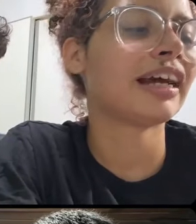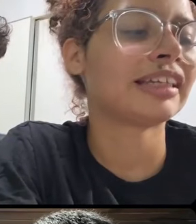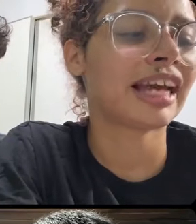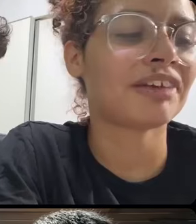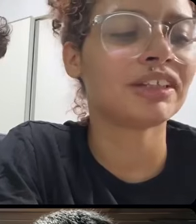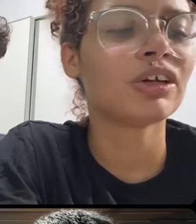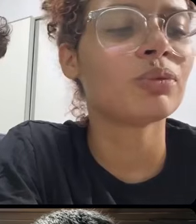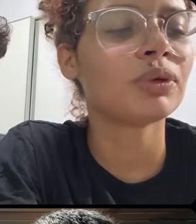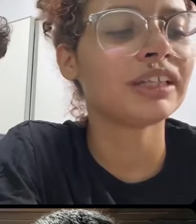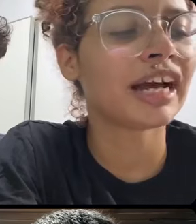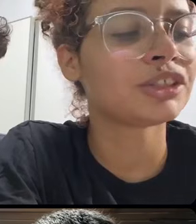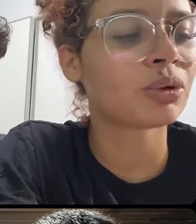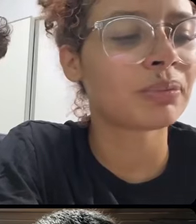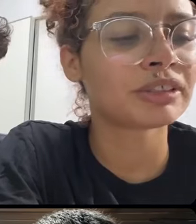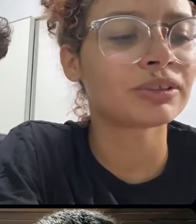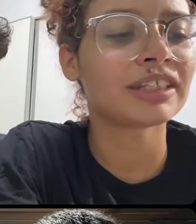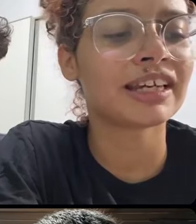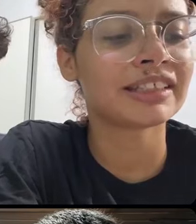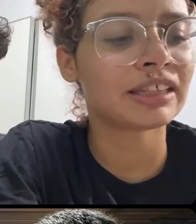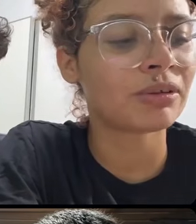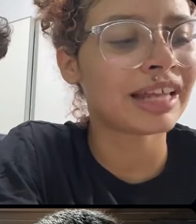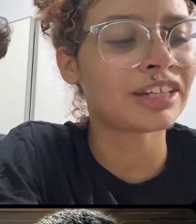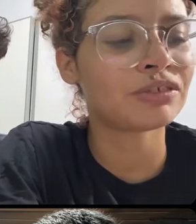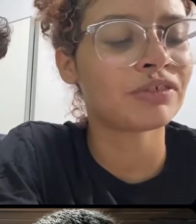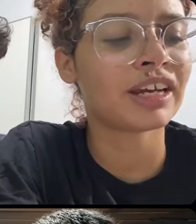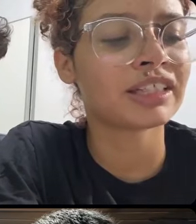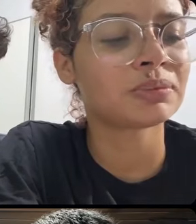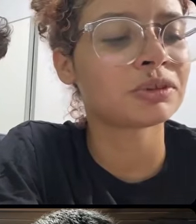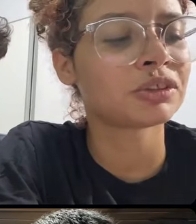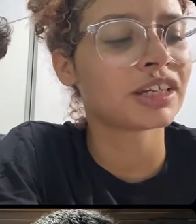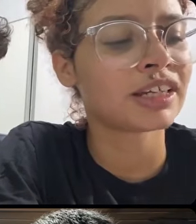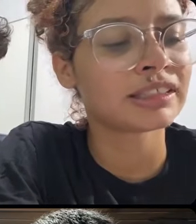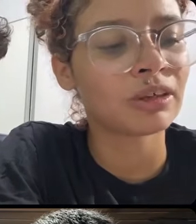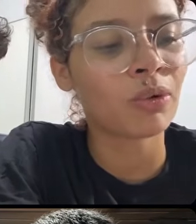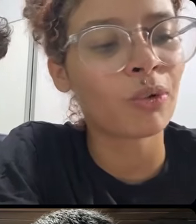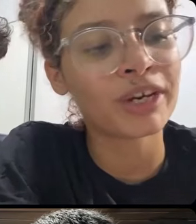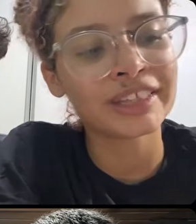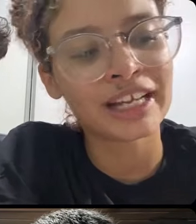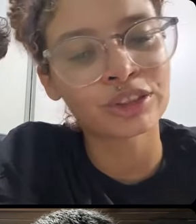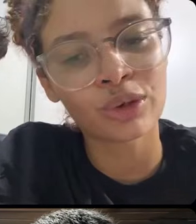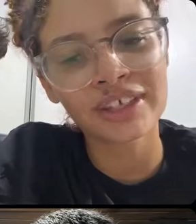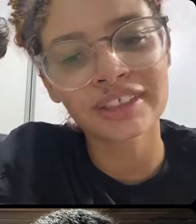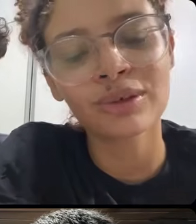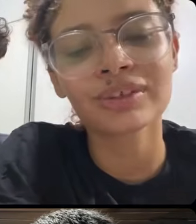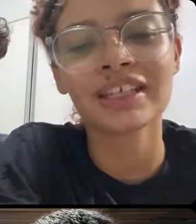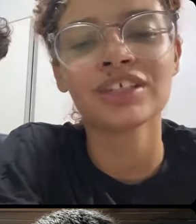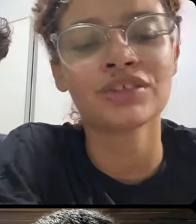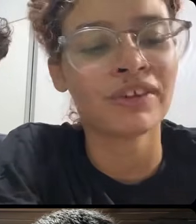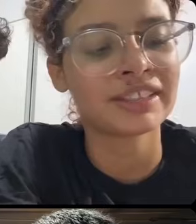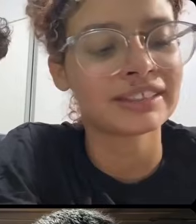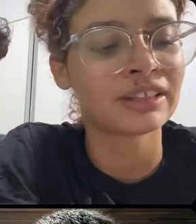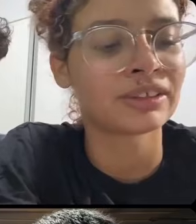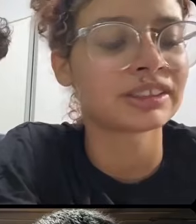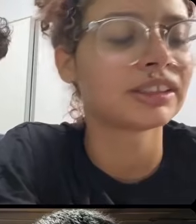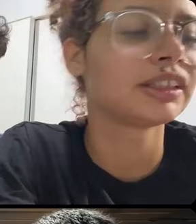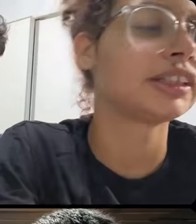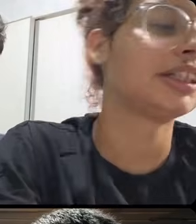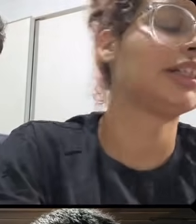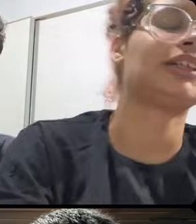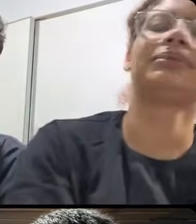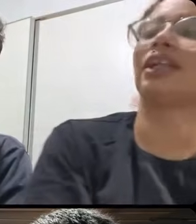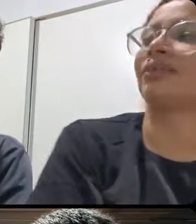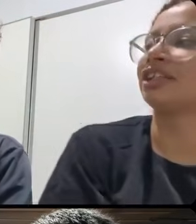mais complicadas, que é a vida em comunidade com pessoas que cresceram em lares diferentes, pessoas que cresceram com orientações e doutrinas diferentes da